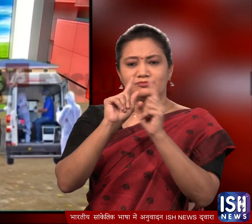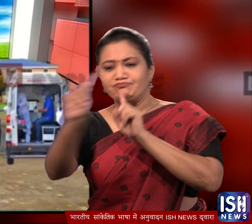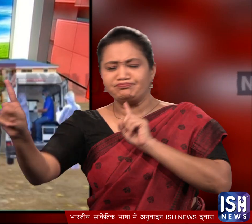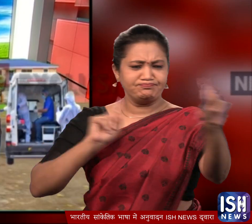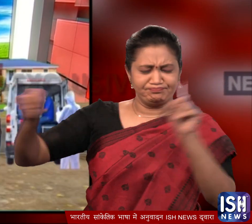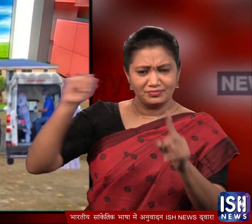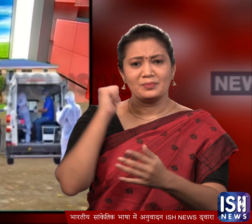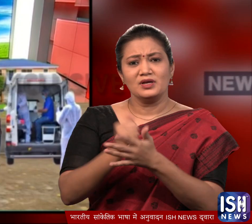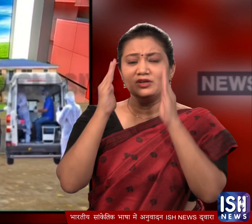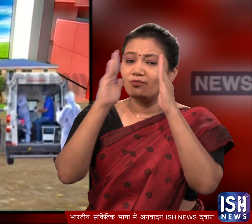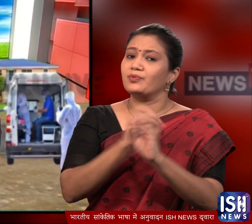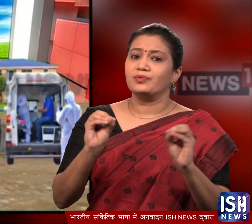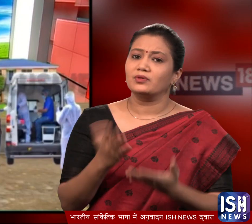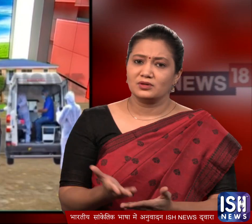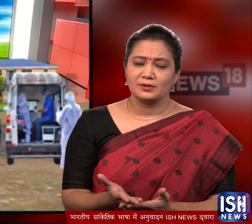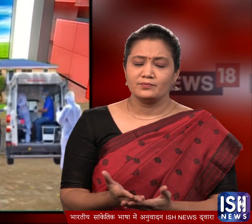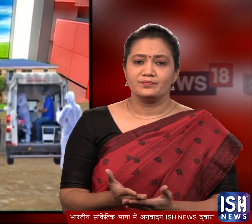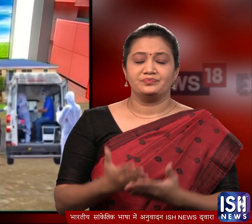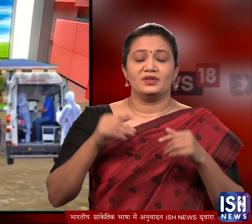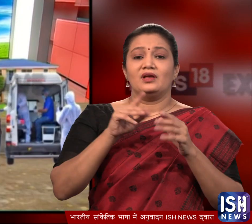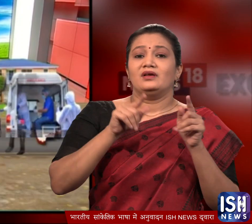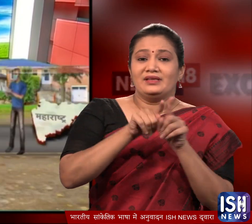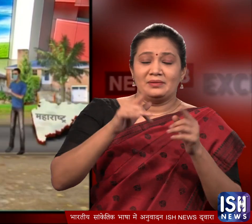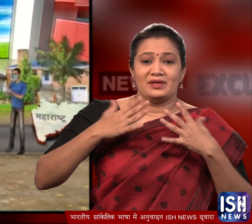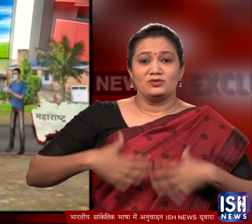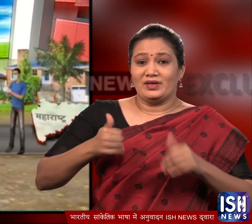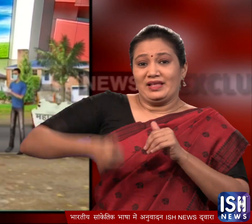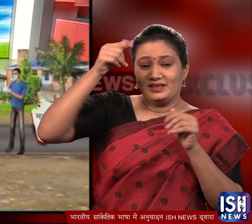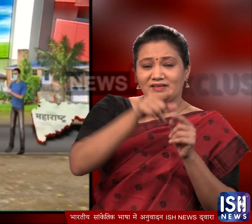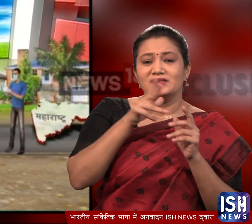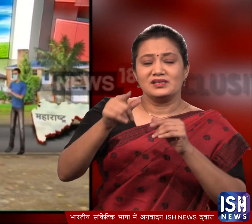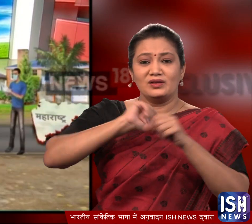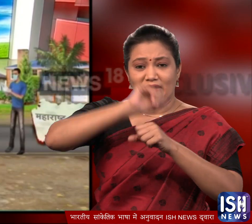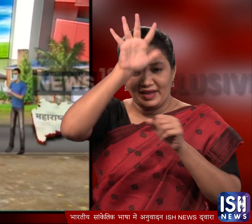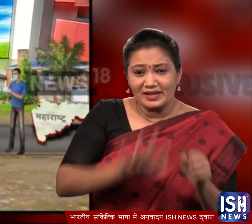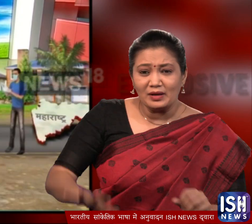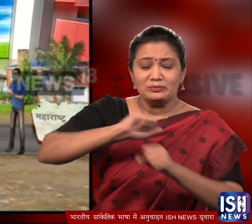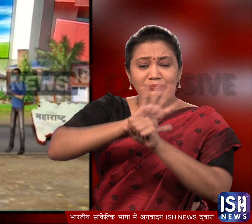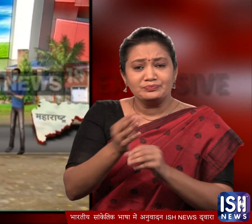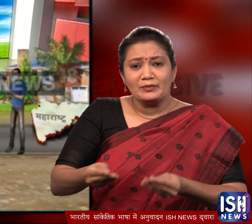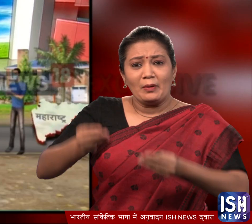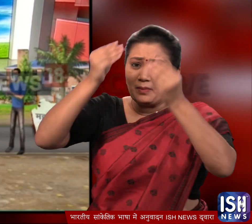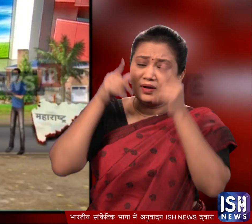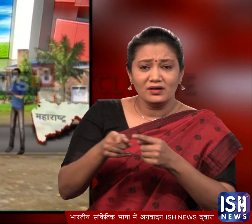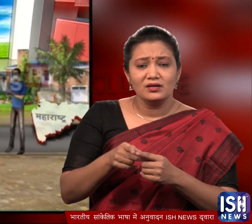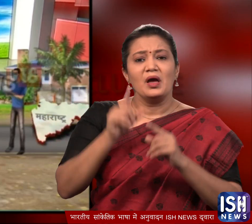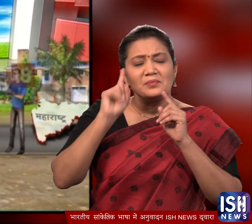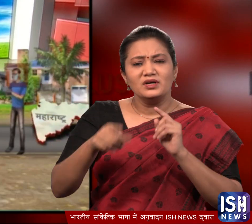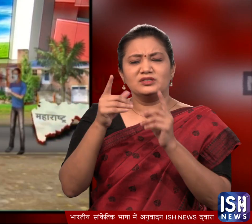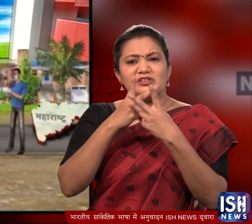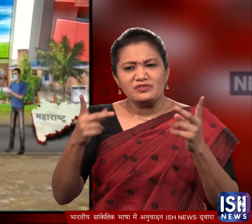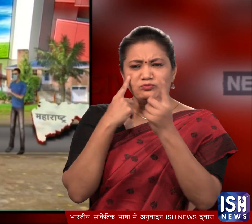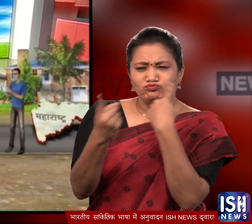उन्हें आइसोलेट करने पर भी ध्यान नहीं दिया जा रहा है। केंद्रीय स्वास्थ्य सचिव ने सुझाव दिया कि राज्य में महामारी के बिगड़ते हालात को संभालने के